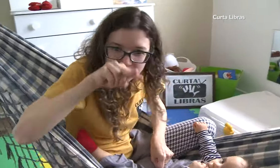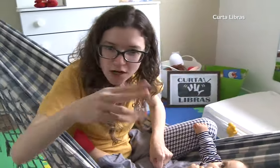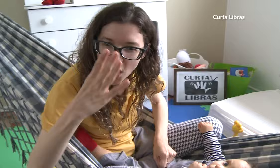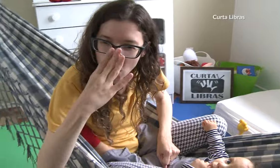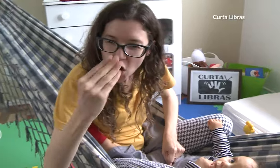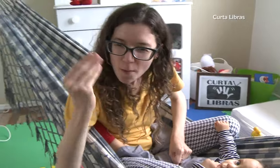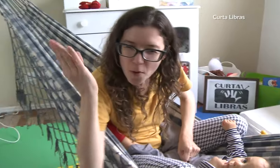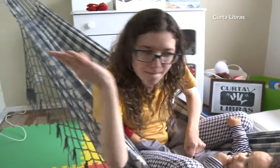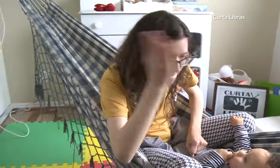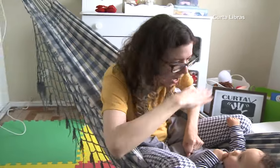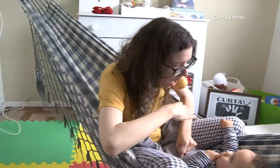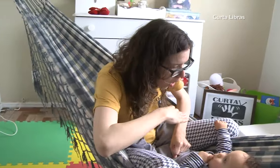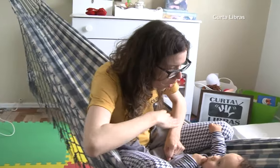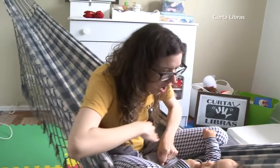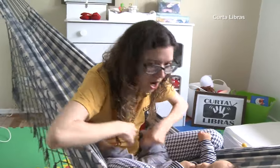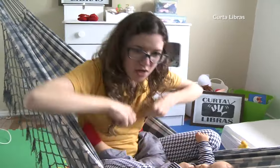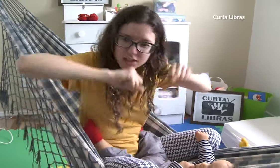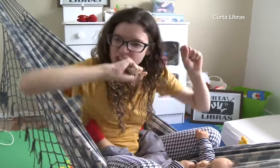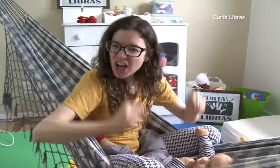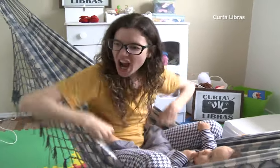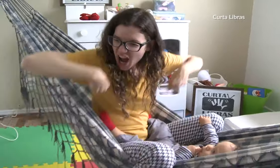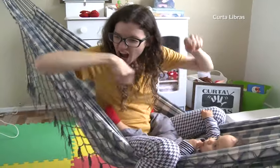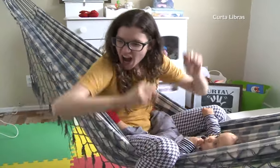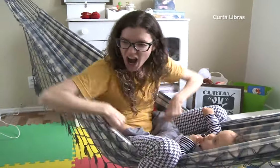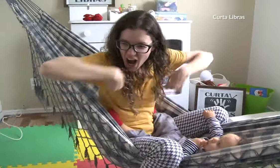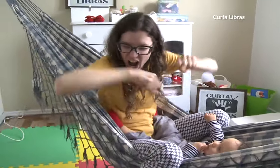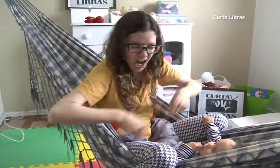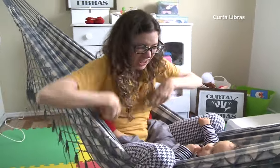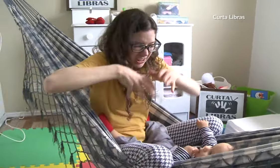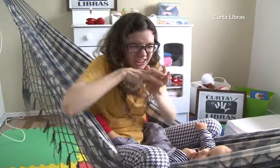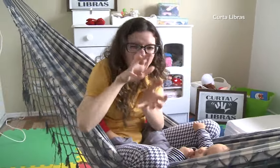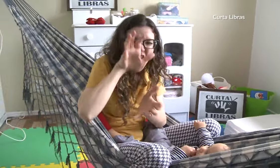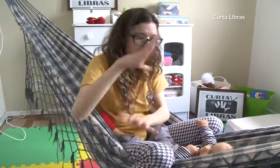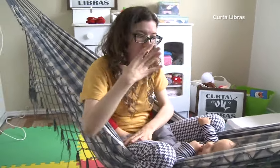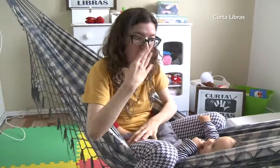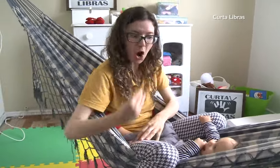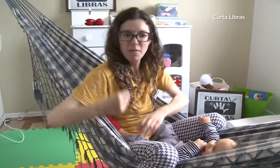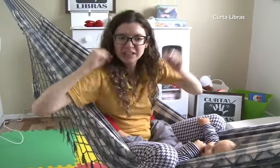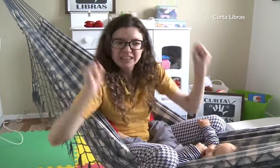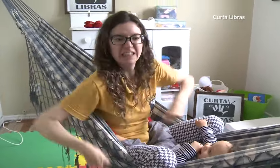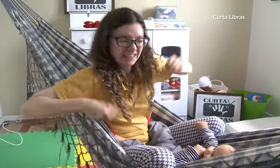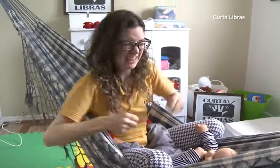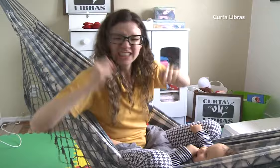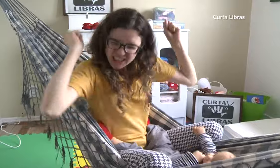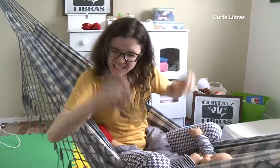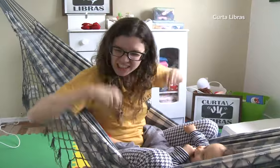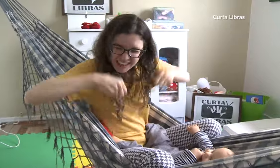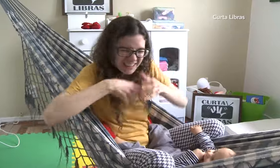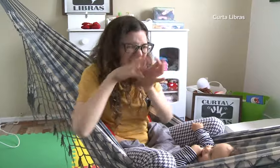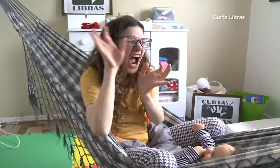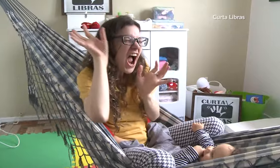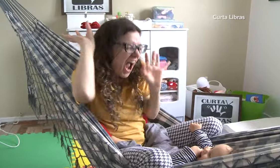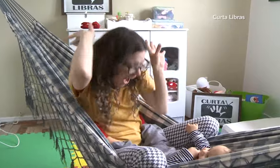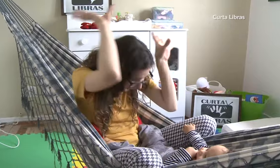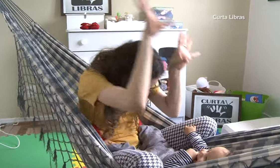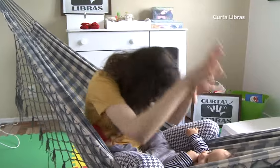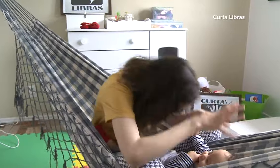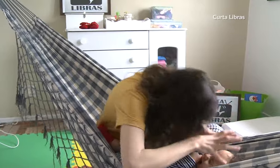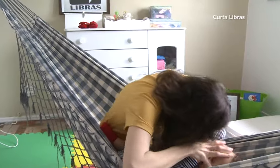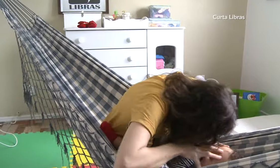O lobo mau veio correndo. E ele tinha uma boca enorme. E o lobo mau correu, correu e pegou a Fiori.